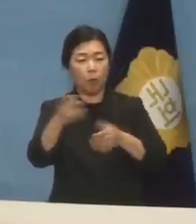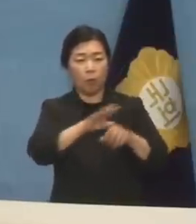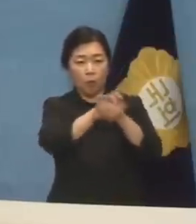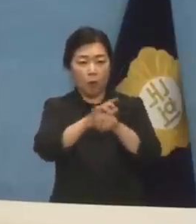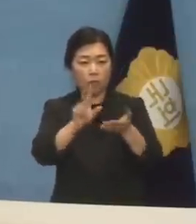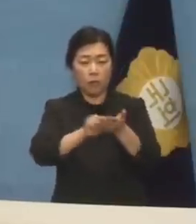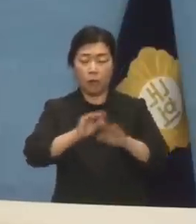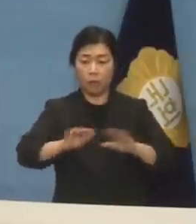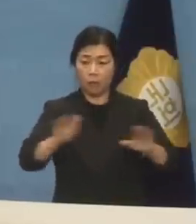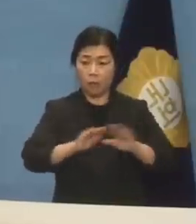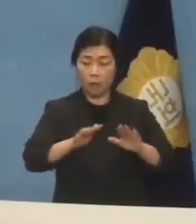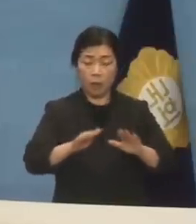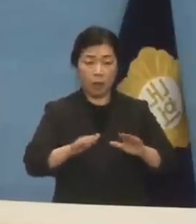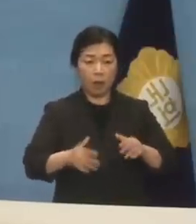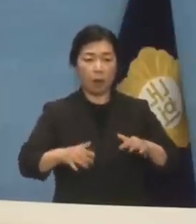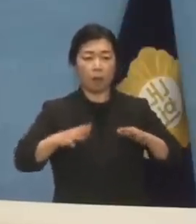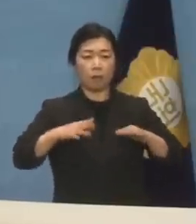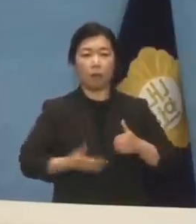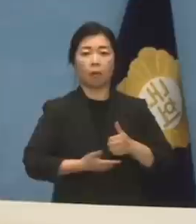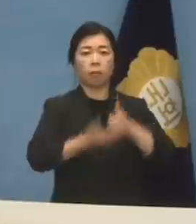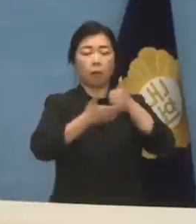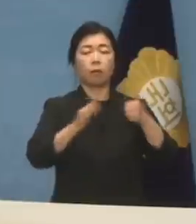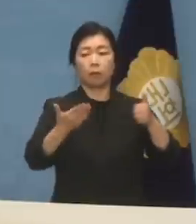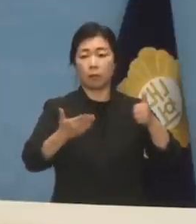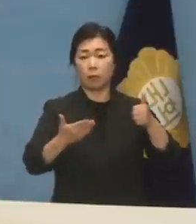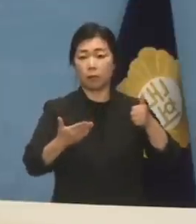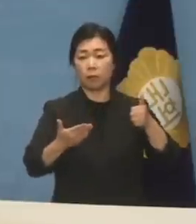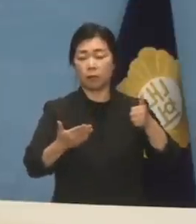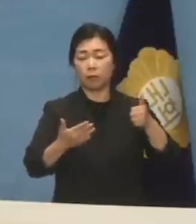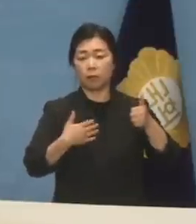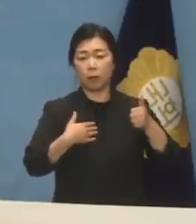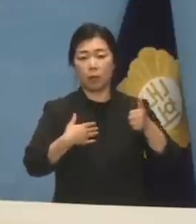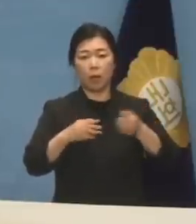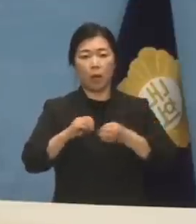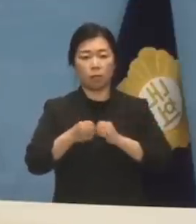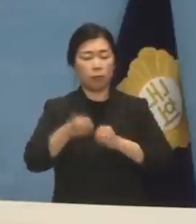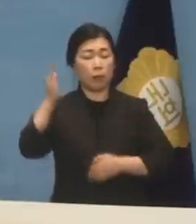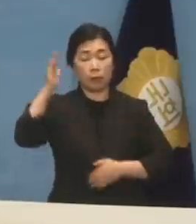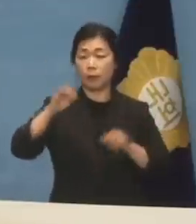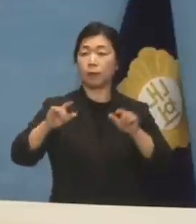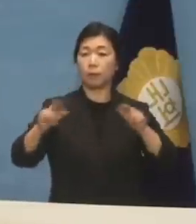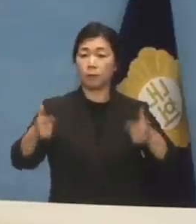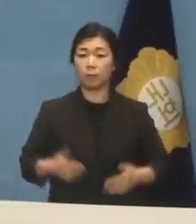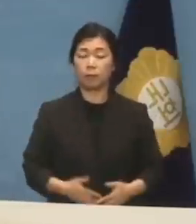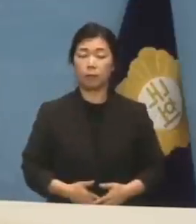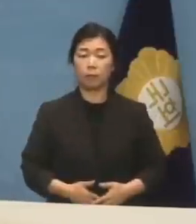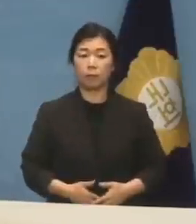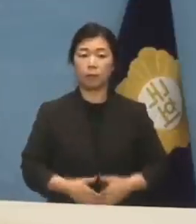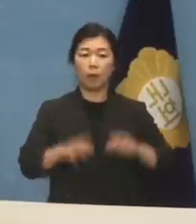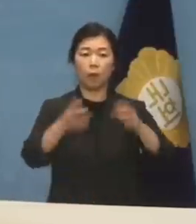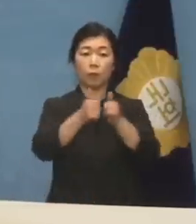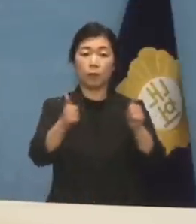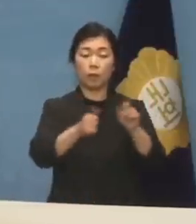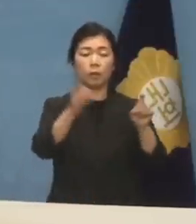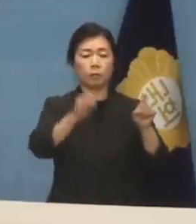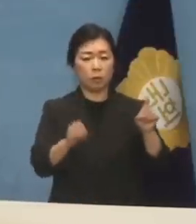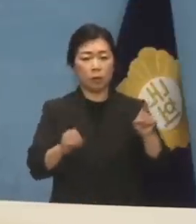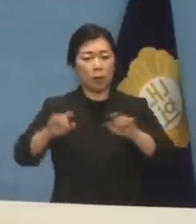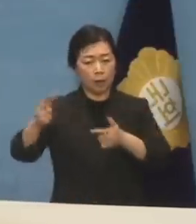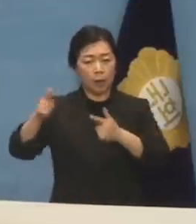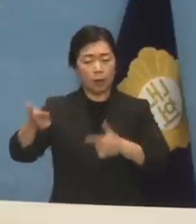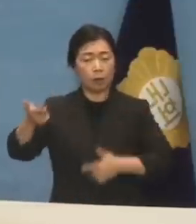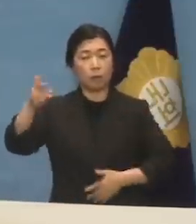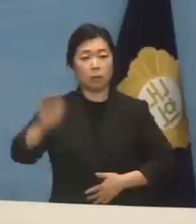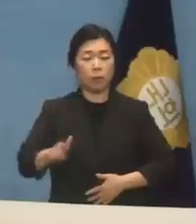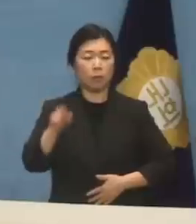아무 문제 없습니다. 두려워할 게 없습니다. 그리고 저희가 억지를 부리는 게 아니잖아요. 무슨 한 국민들 한 10%가 부정하고